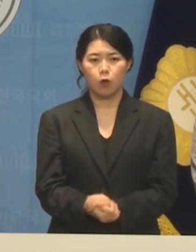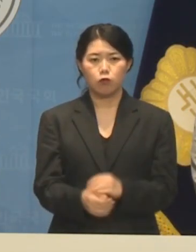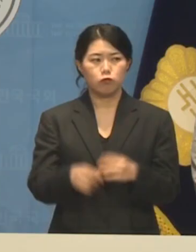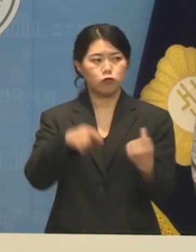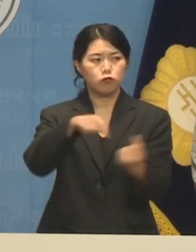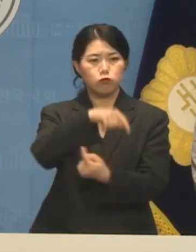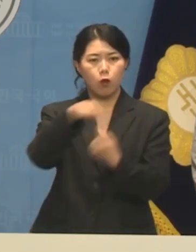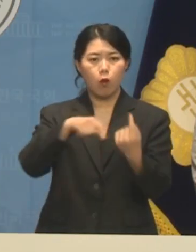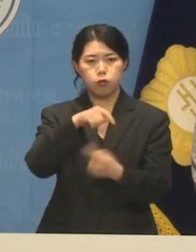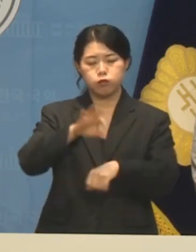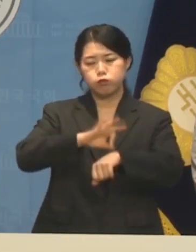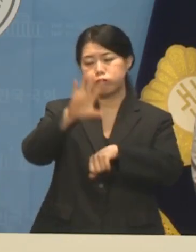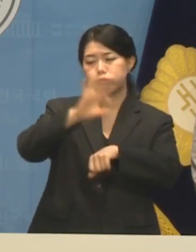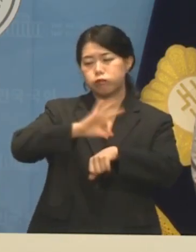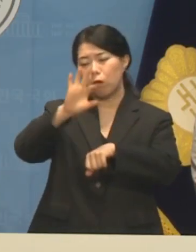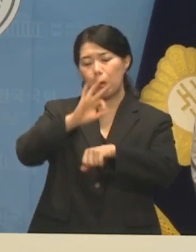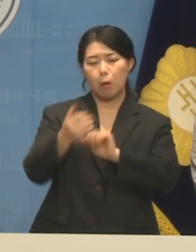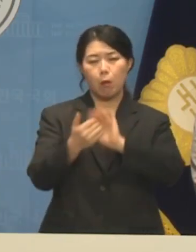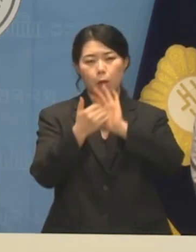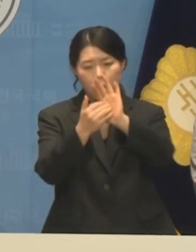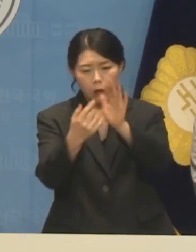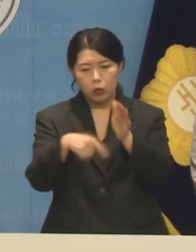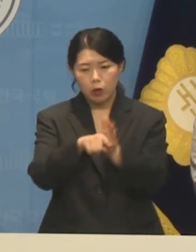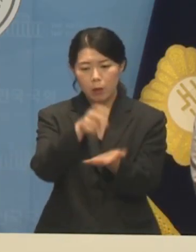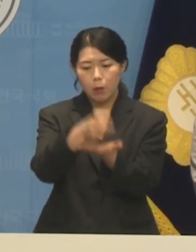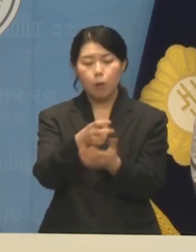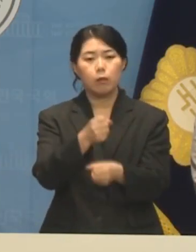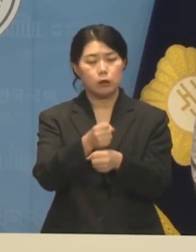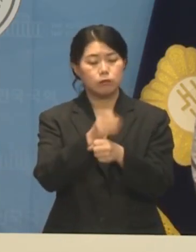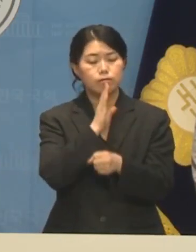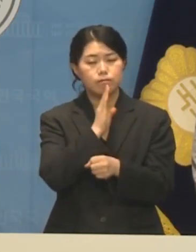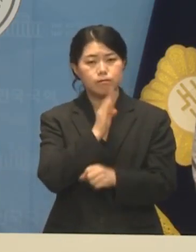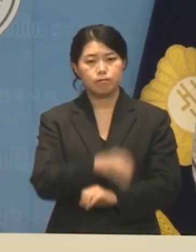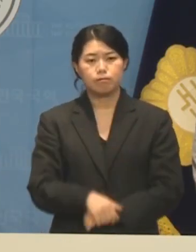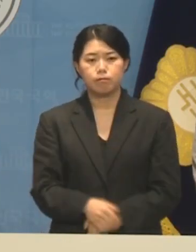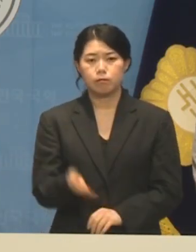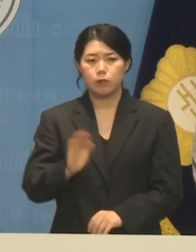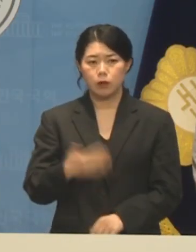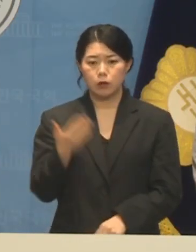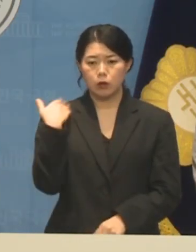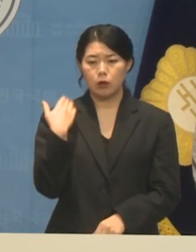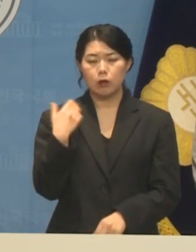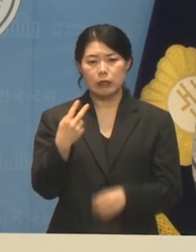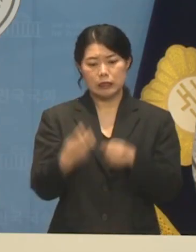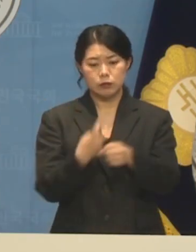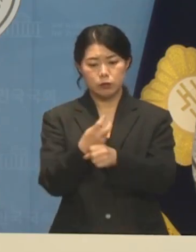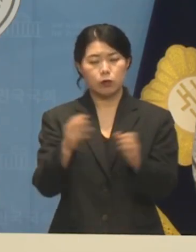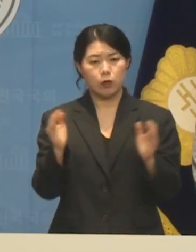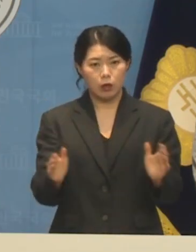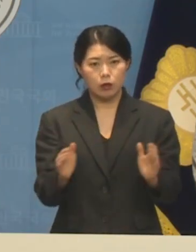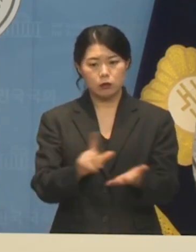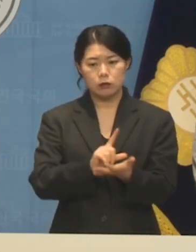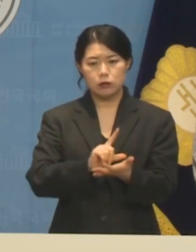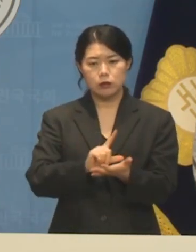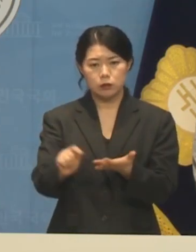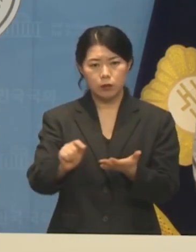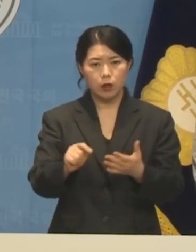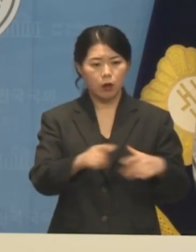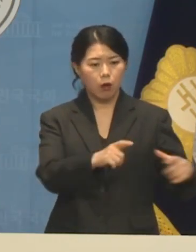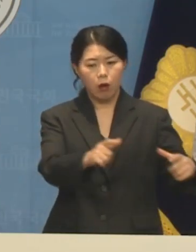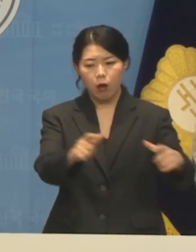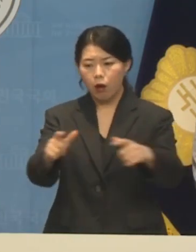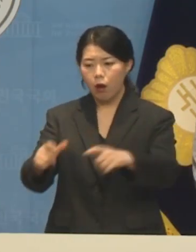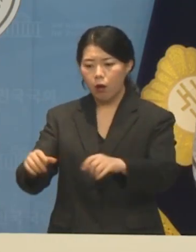경영을 막기 위해서 이 제도를 마련하였는데요. 지난 20년 사이에 지방이